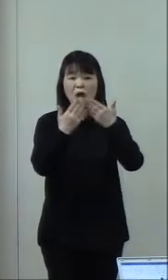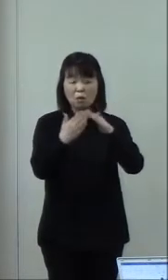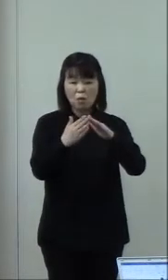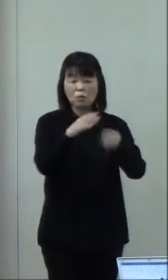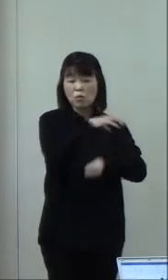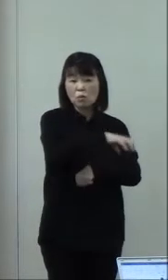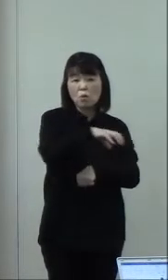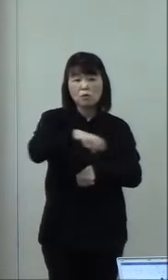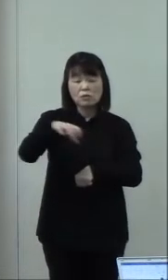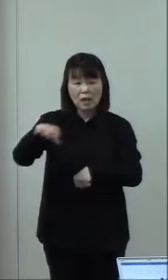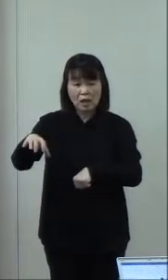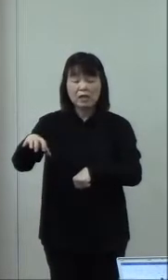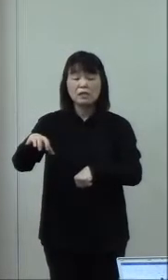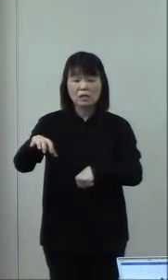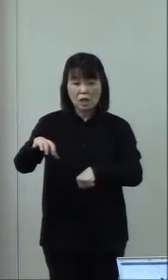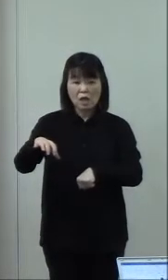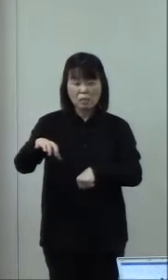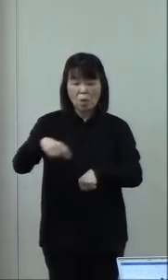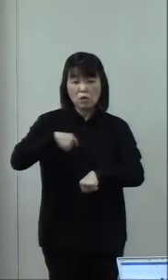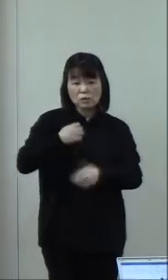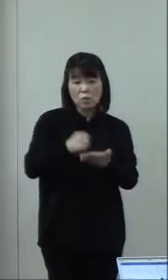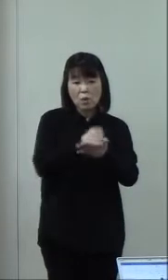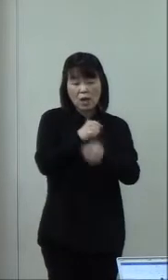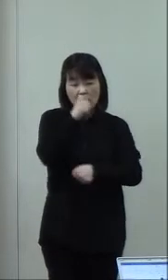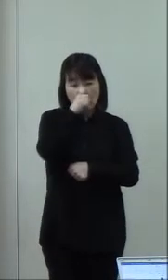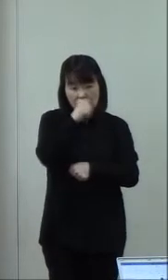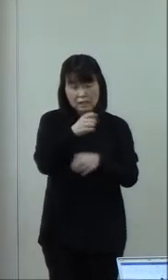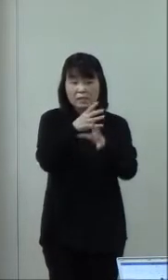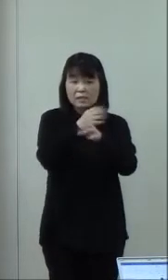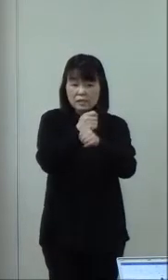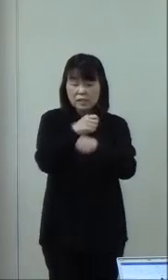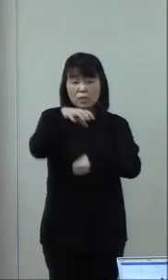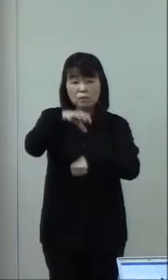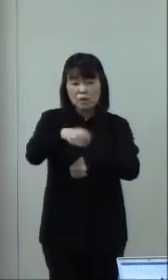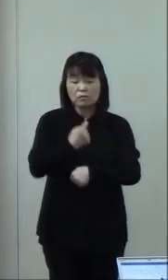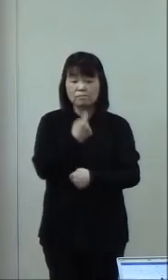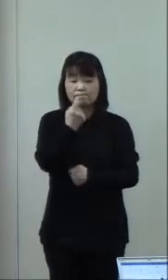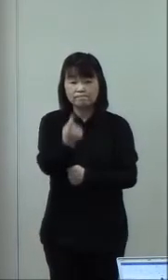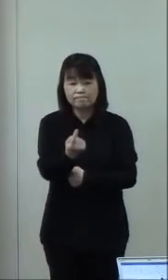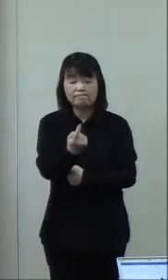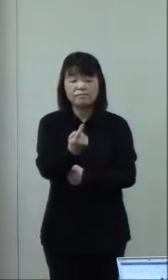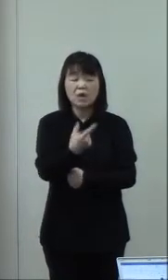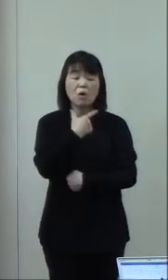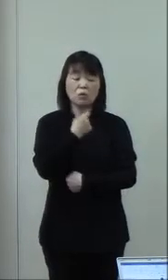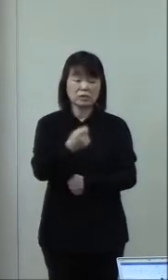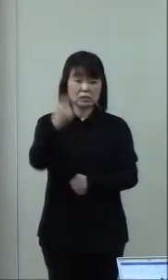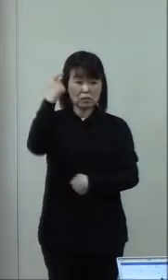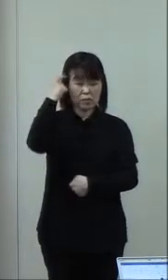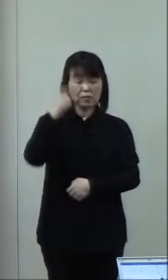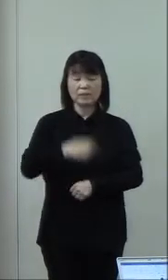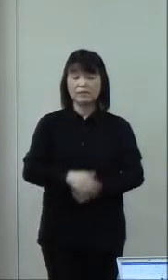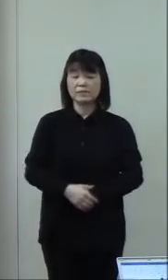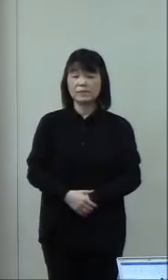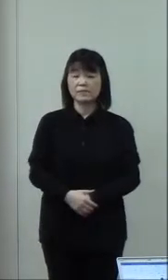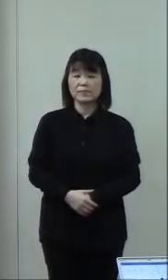ますけども他のところでご都合のあるところにまた参加していただければというふうに思っております